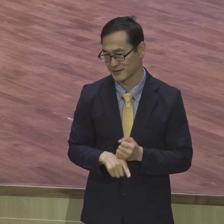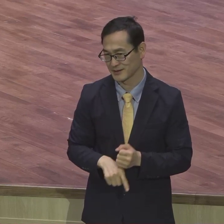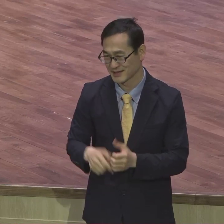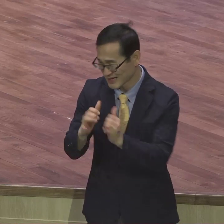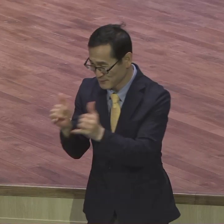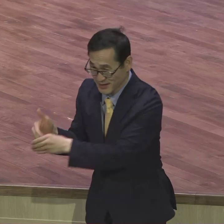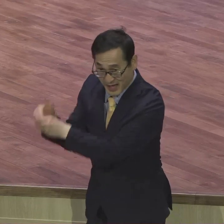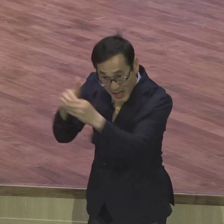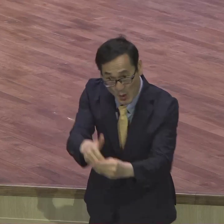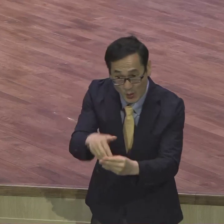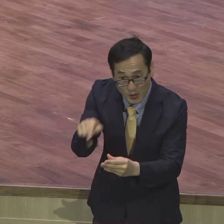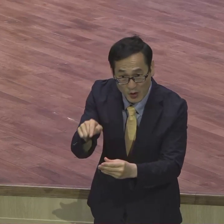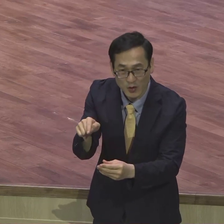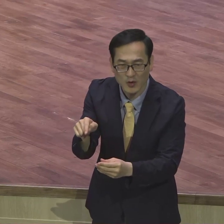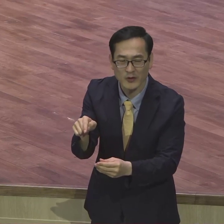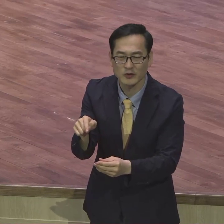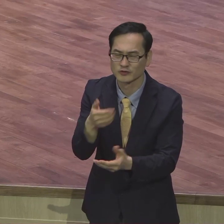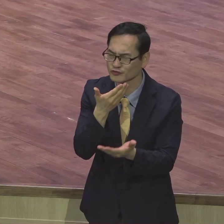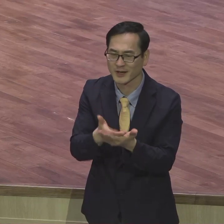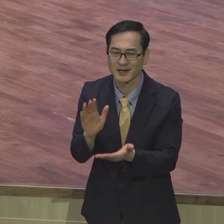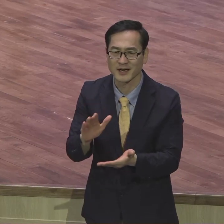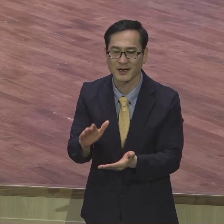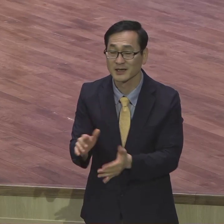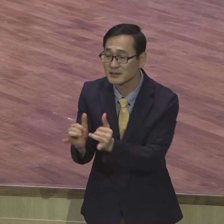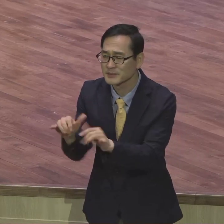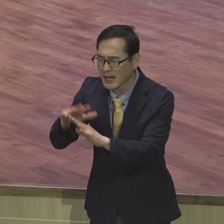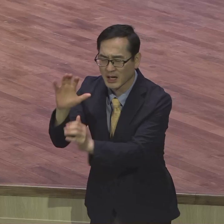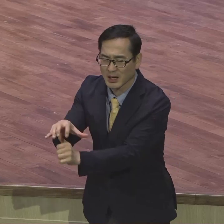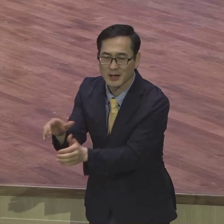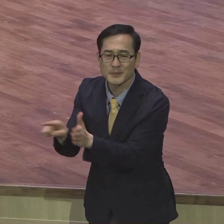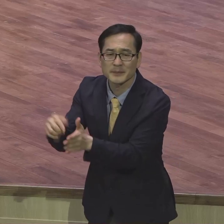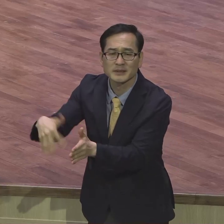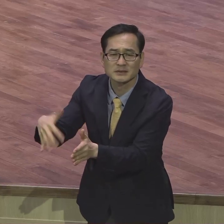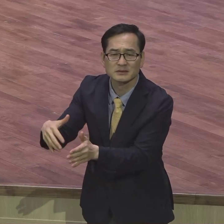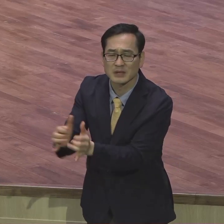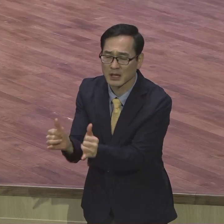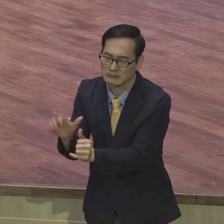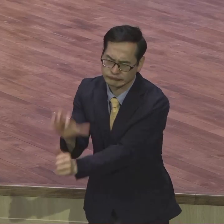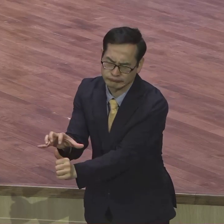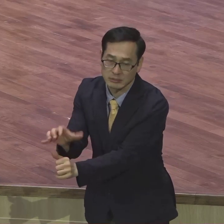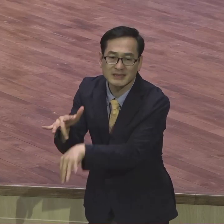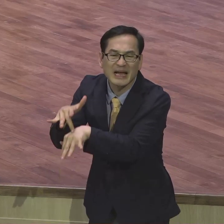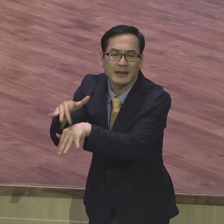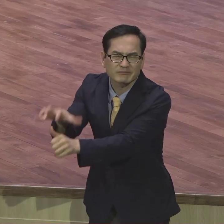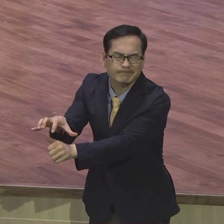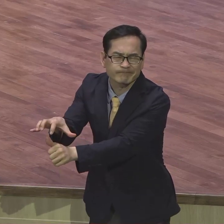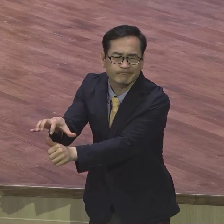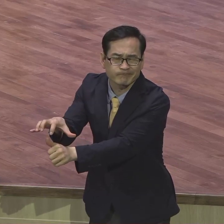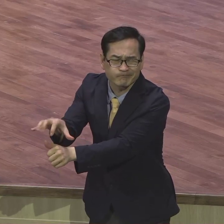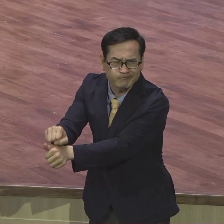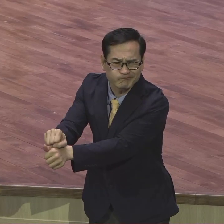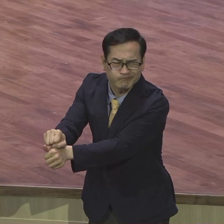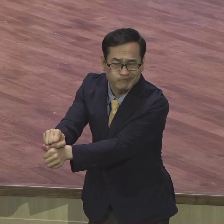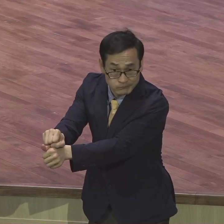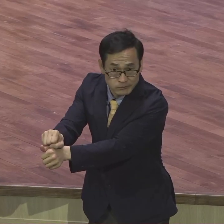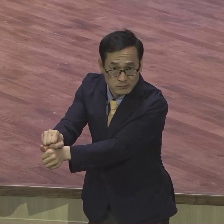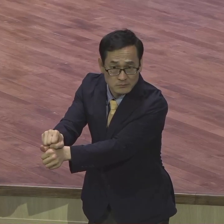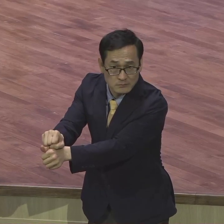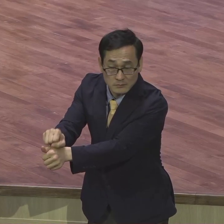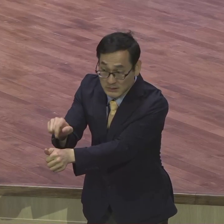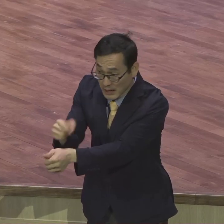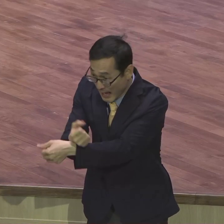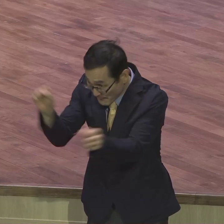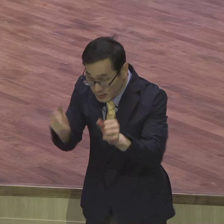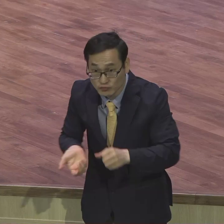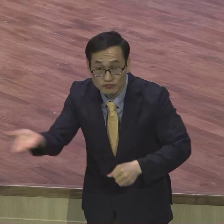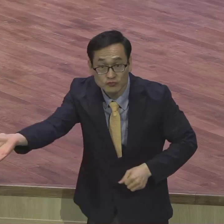중요한 게 아니에요. 잡혀 있잖아요. 묶여 있잖아요. 불신자의 상태 꽉 사주 팔자 운명에 잡혀 있잖아요. 귀신에게 잡혀 있잖아요. 그 사람을